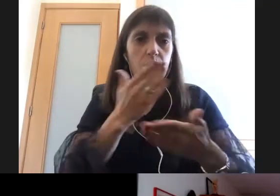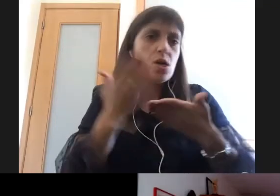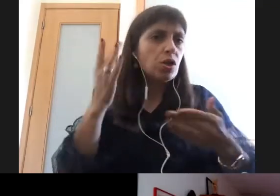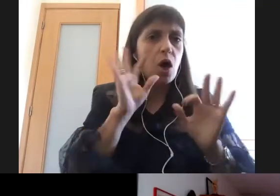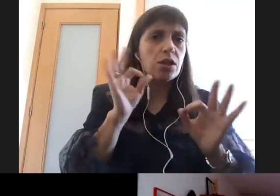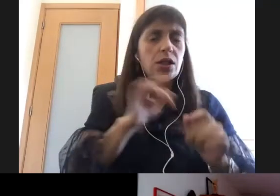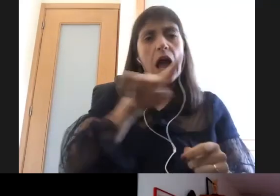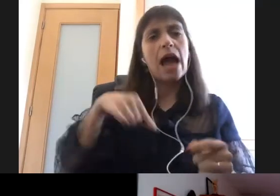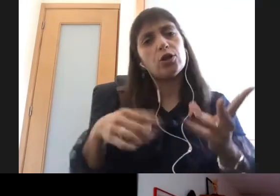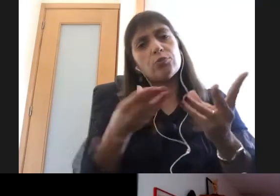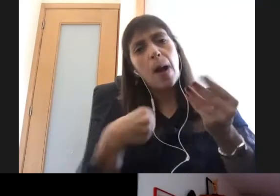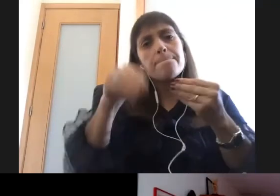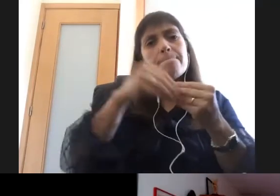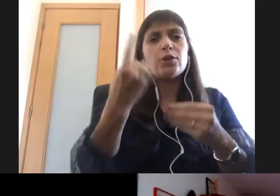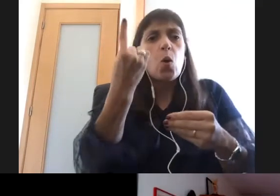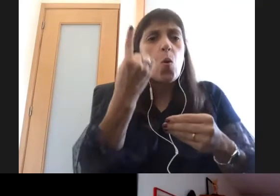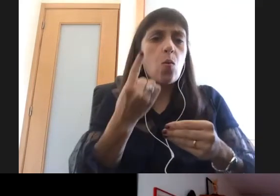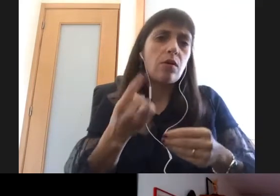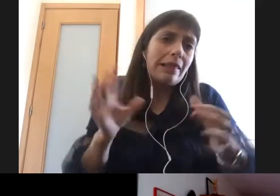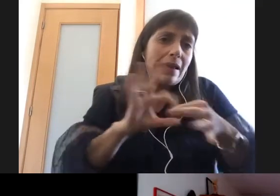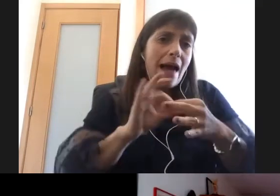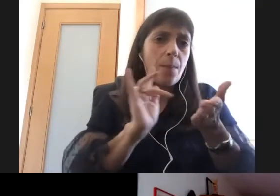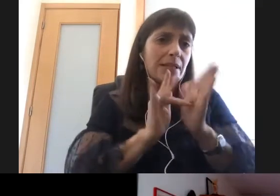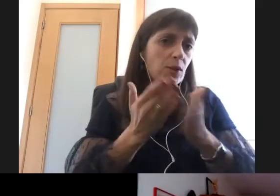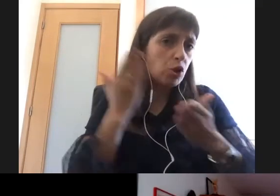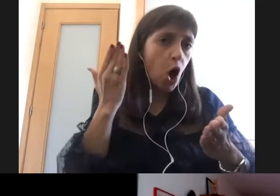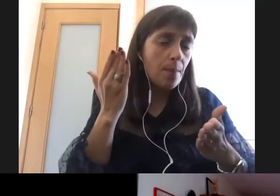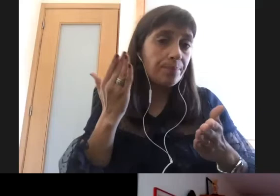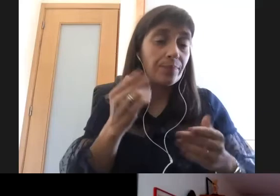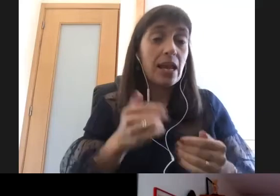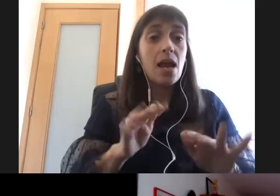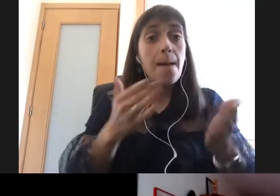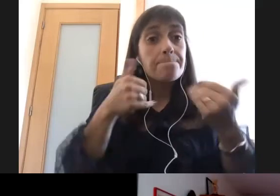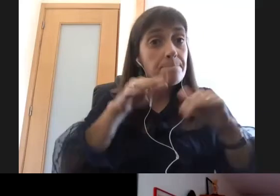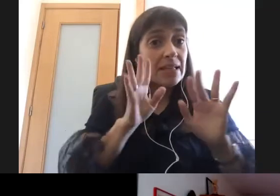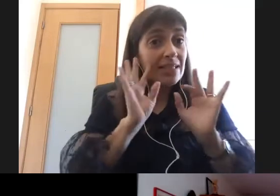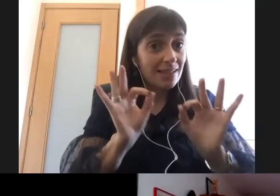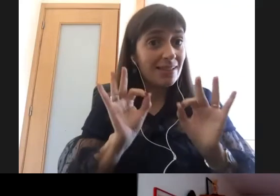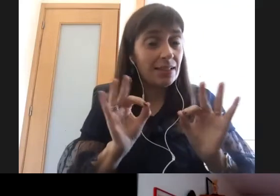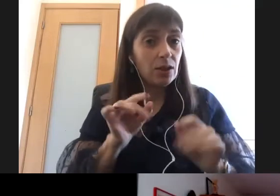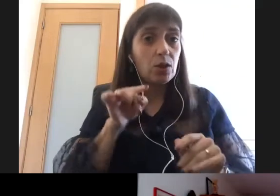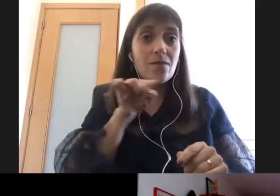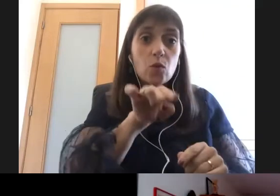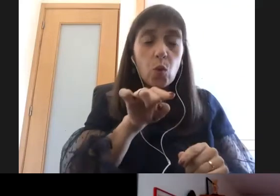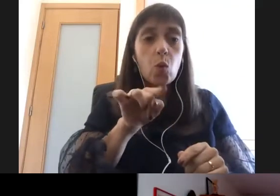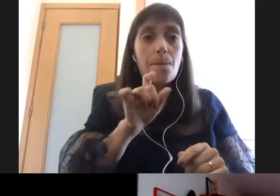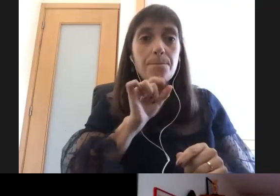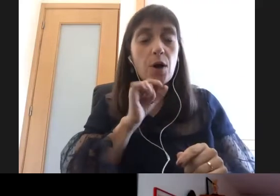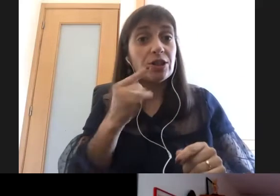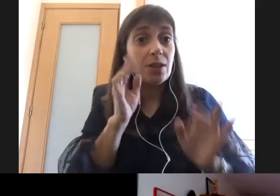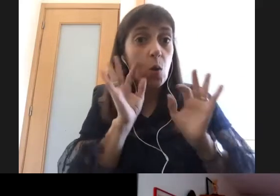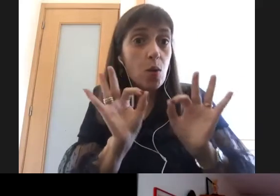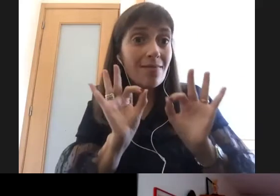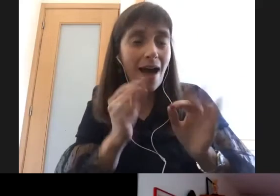somos mais um dos pedaços da história do Brasil. Então, nesse sentido, você tem um certo cuidado com